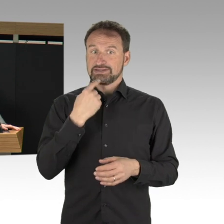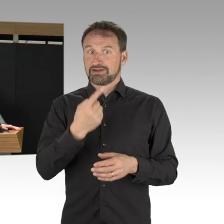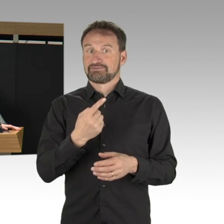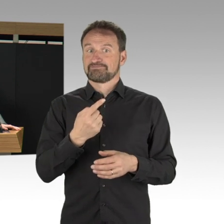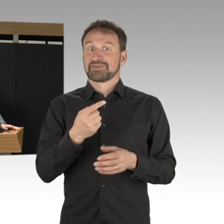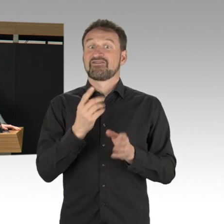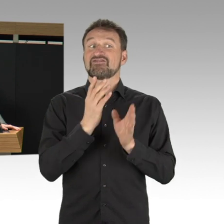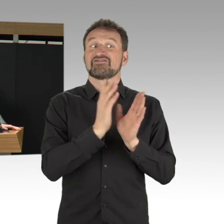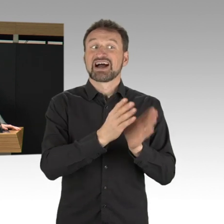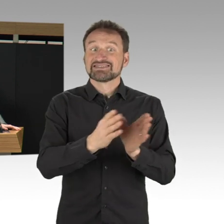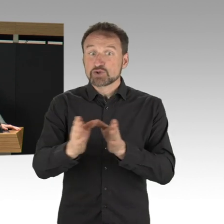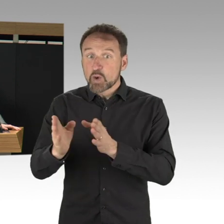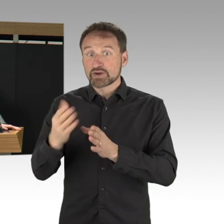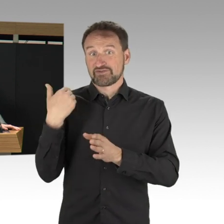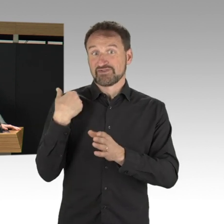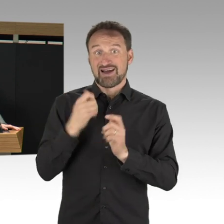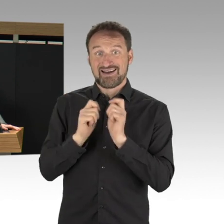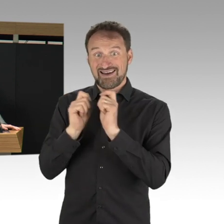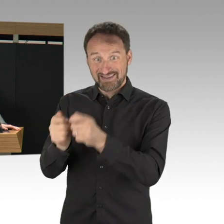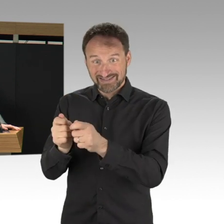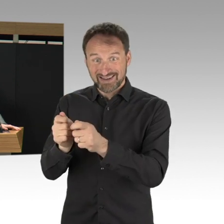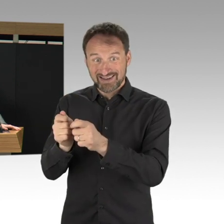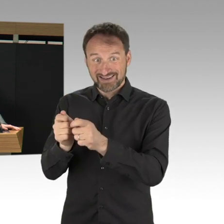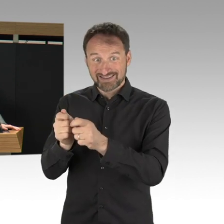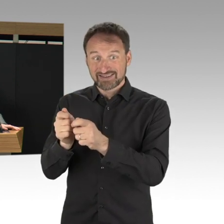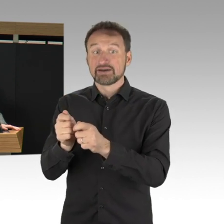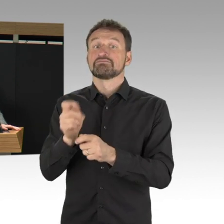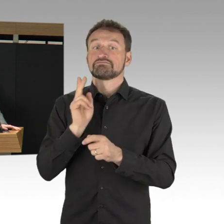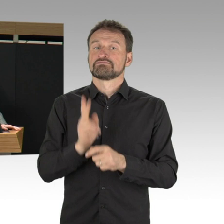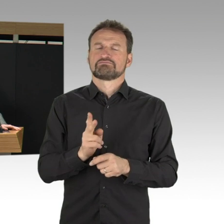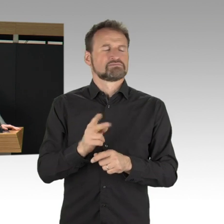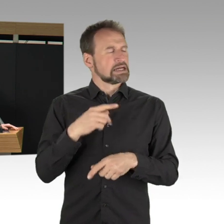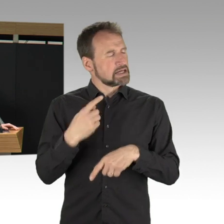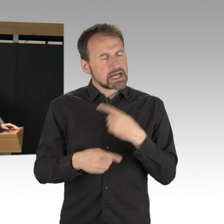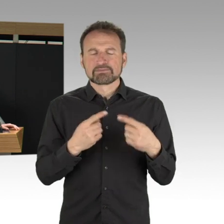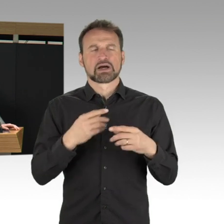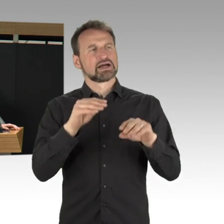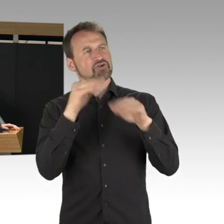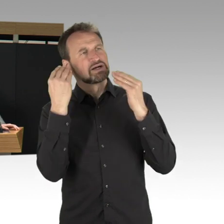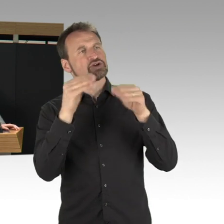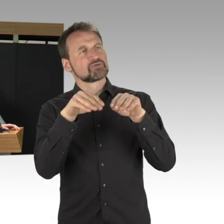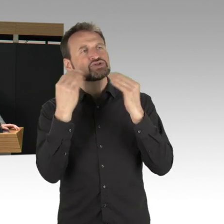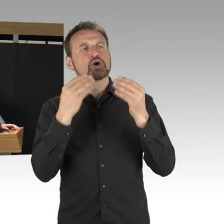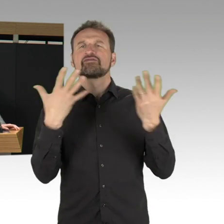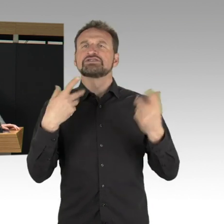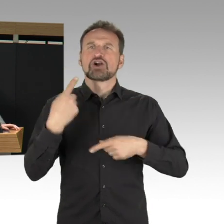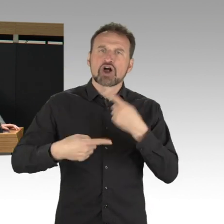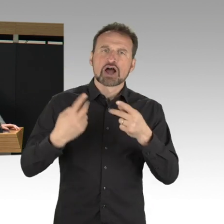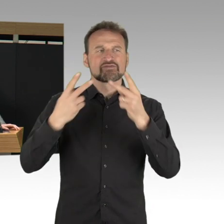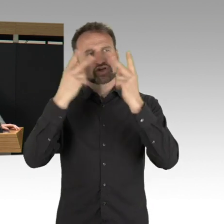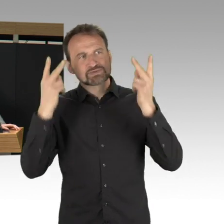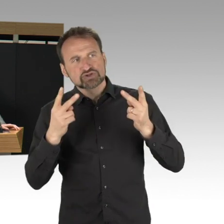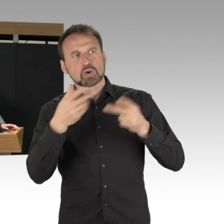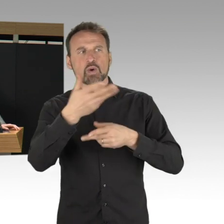nicht eingebunden war, war die richtige Entscheidung. Das war eine bewusste Entscheidung. Und wir haben heute auch gesehen, warum es die richtige Entscheidung